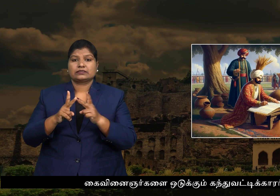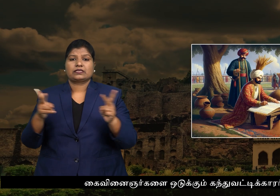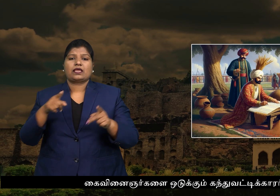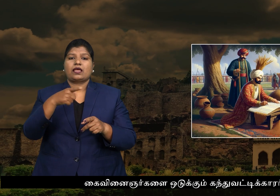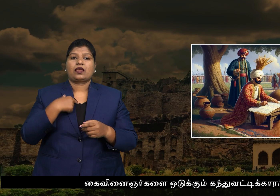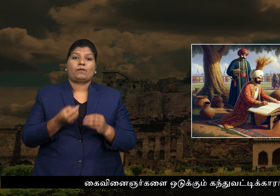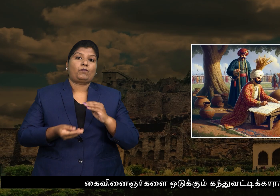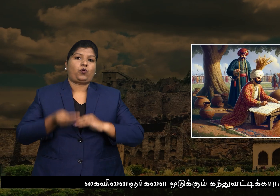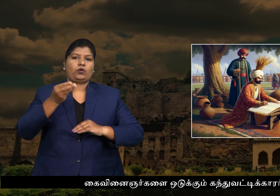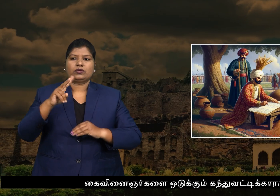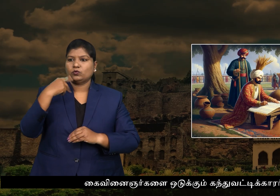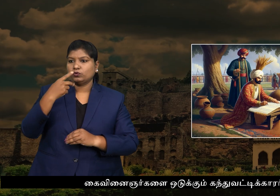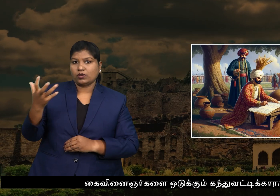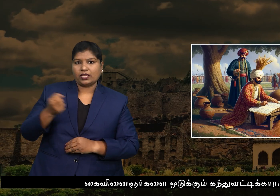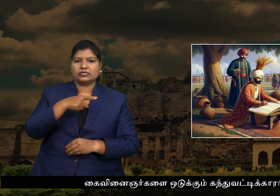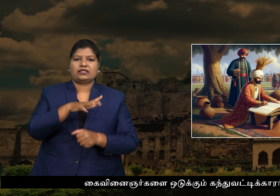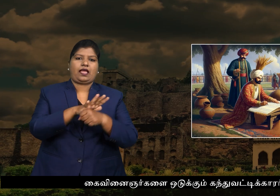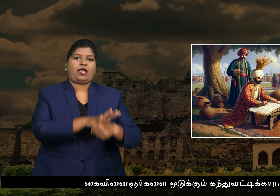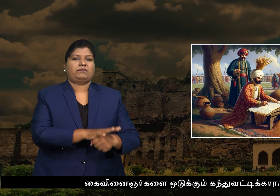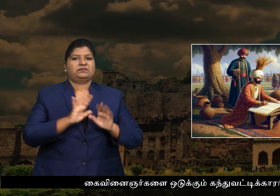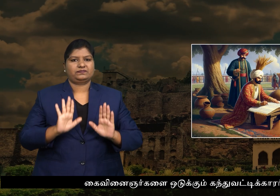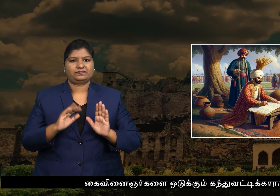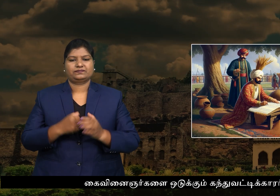கைவினைஞர்களை ஒடுக்கும் கந்துவட்டிக்காரர்கள்.